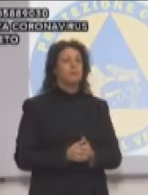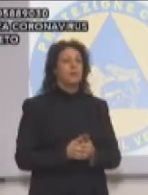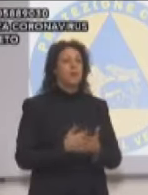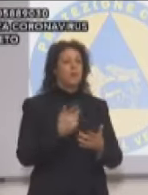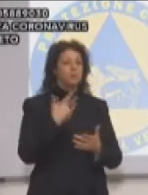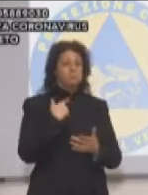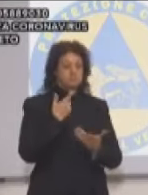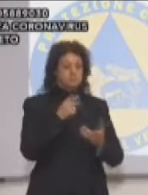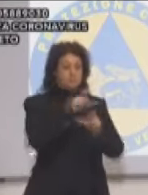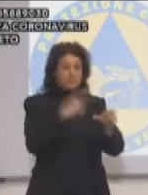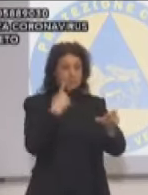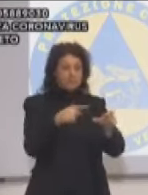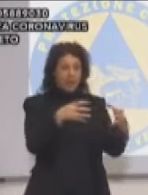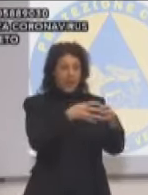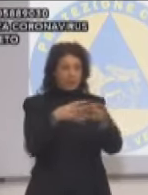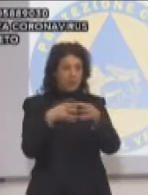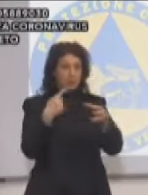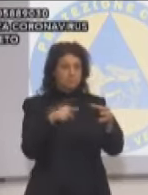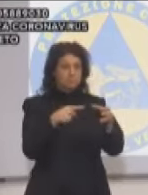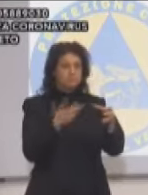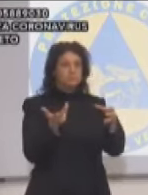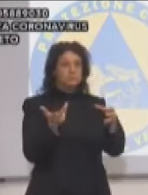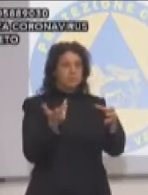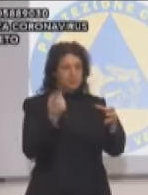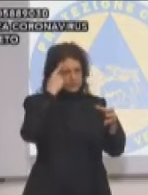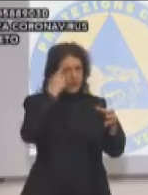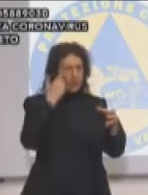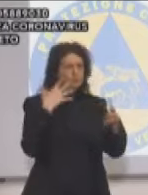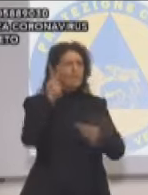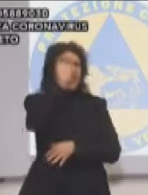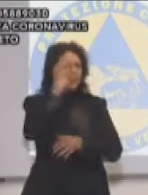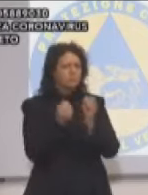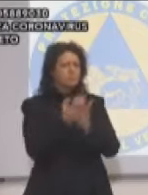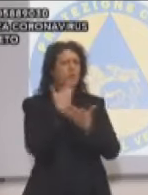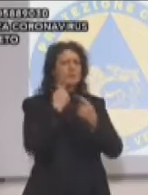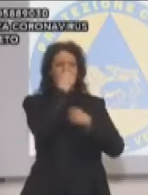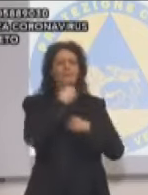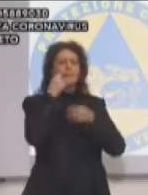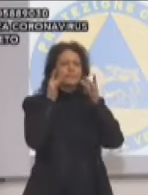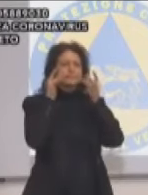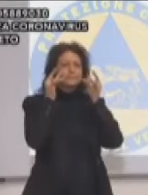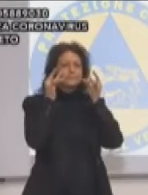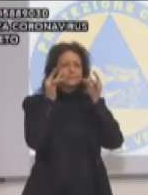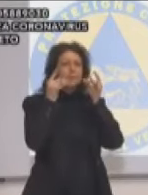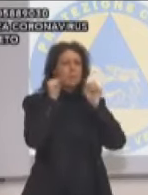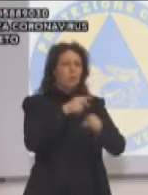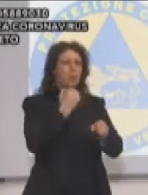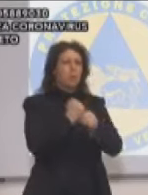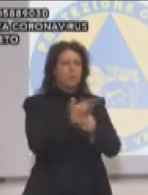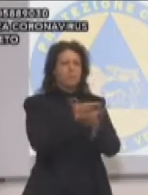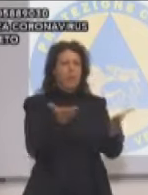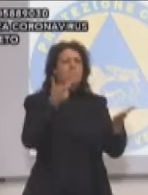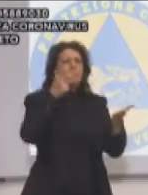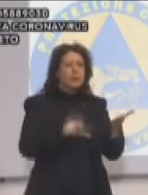rompetemi le palle lei sono i beni di essere mentale mascherina adesiva tanto per citarne una cioè tutti noi abbiamo la